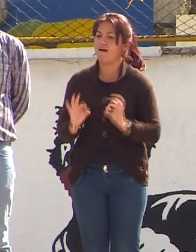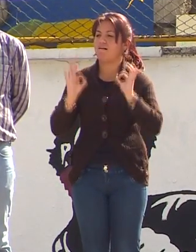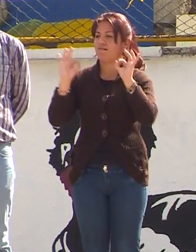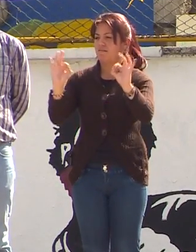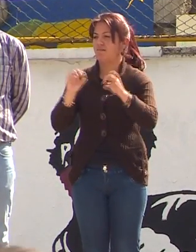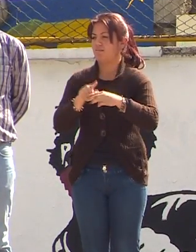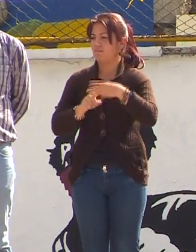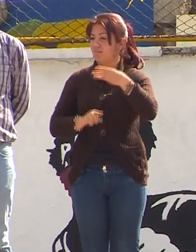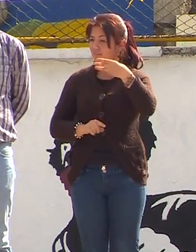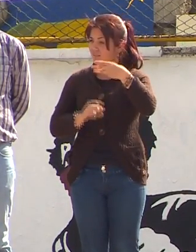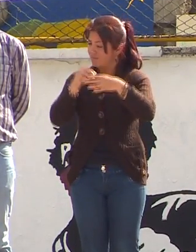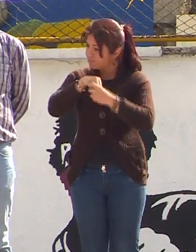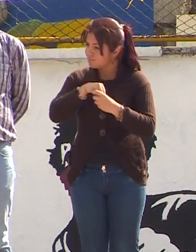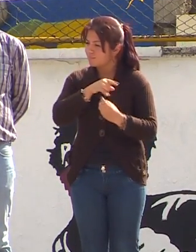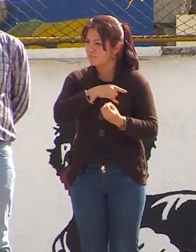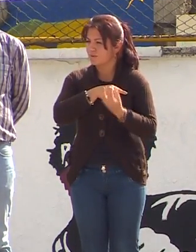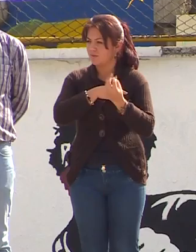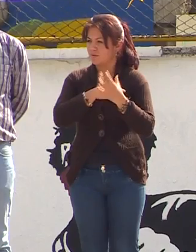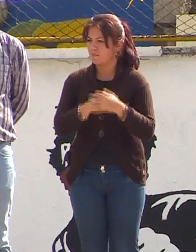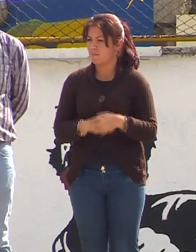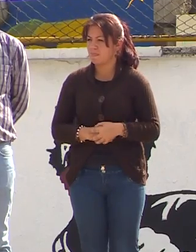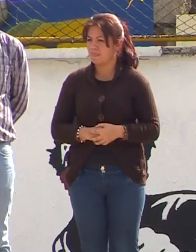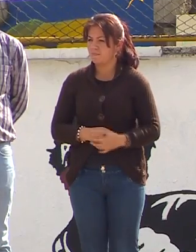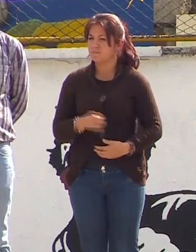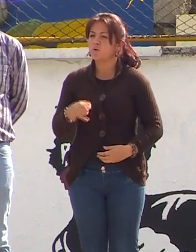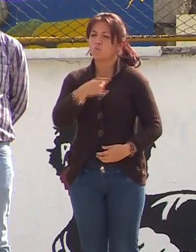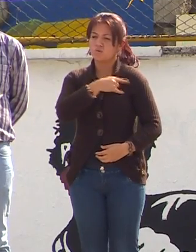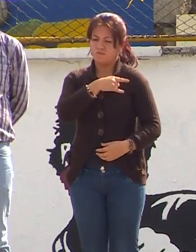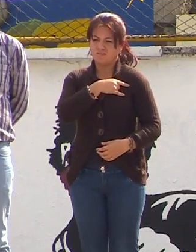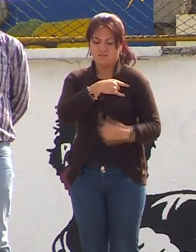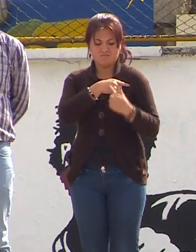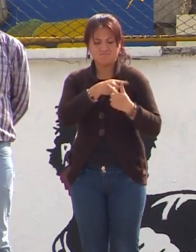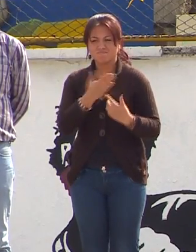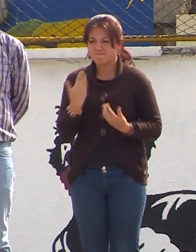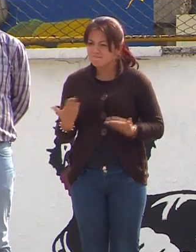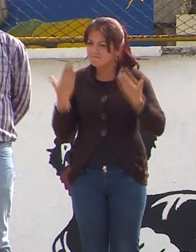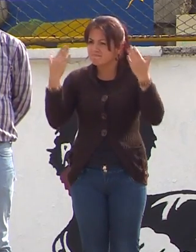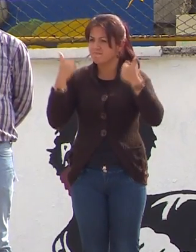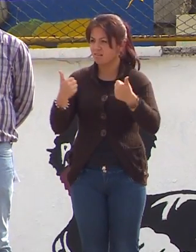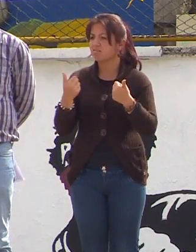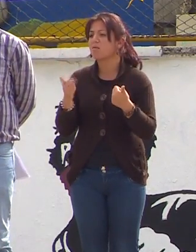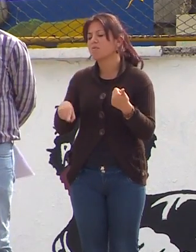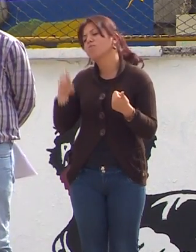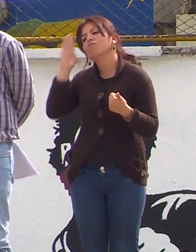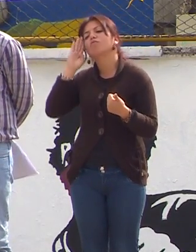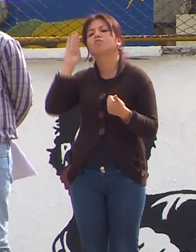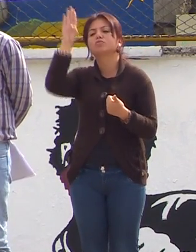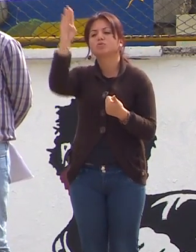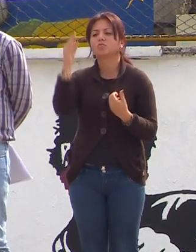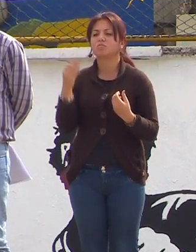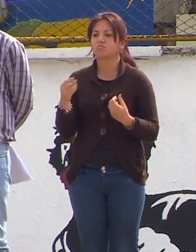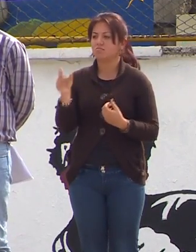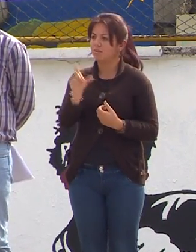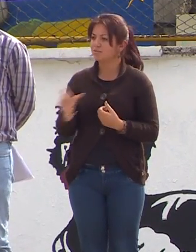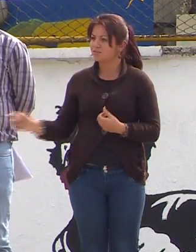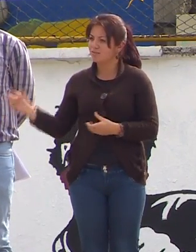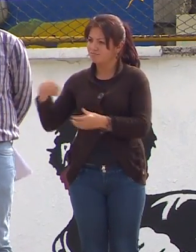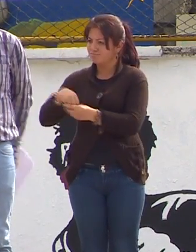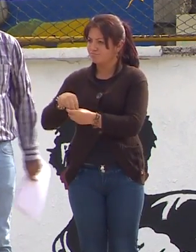calidad, universidad con mayor bienestar y mejor futuro para sus